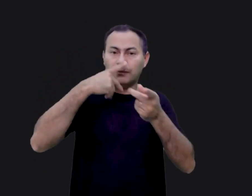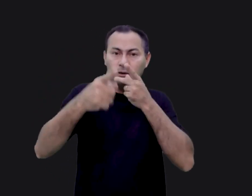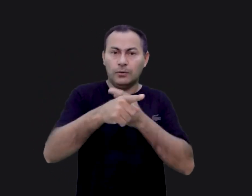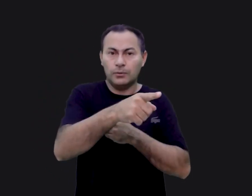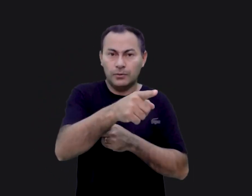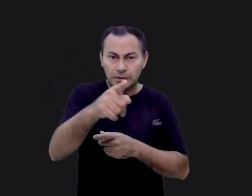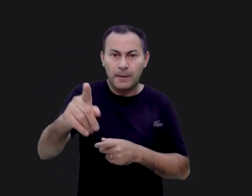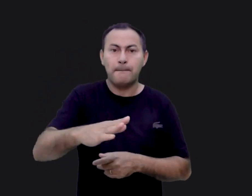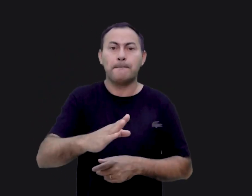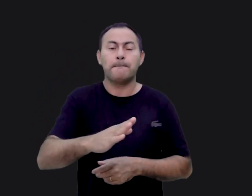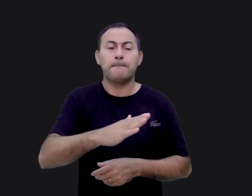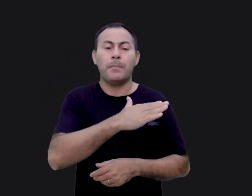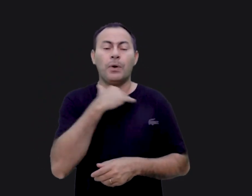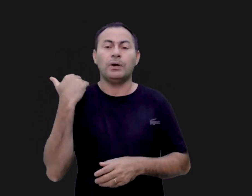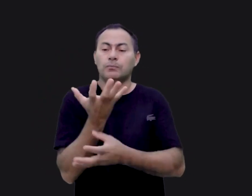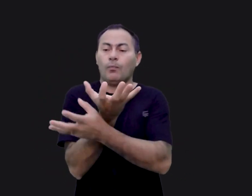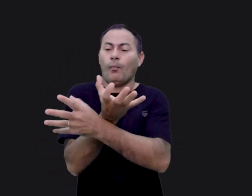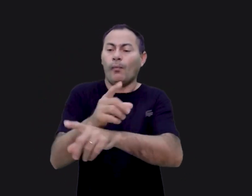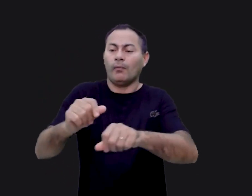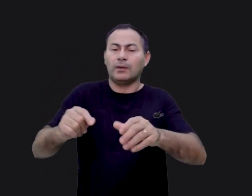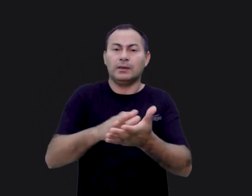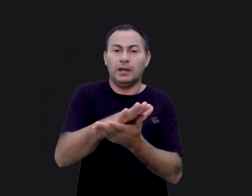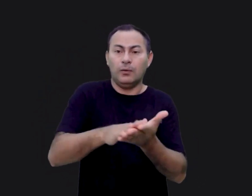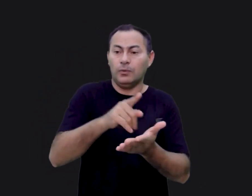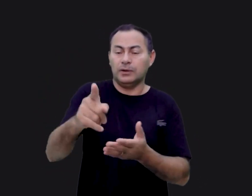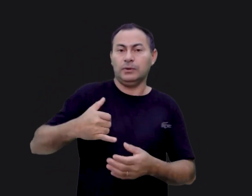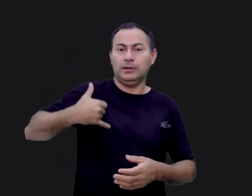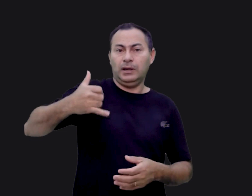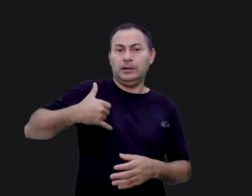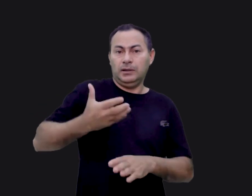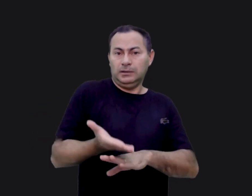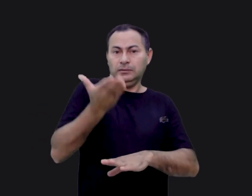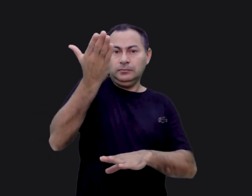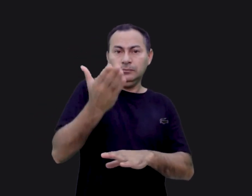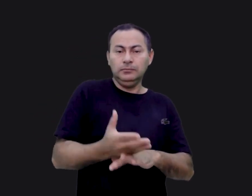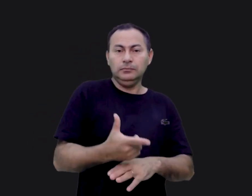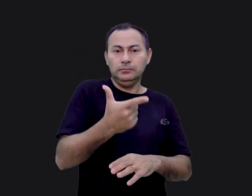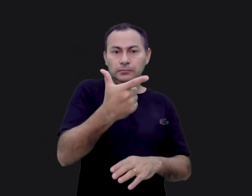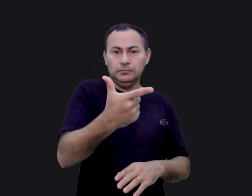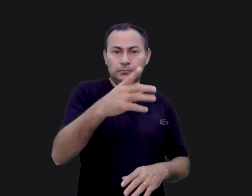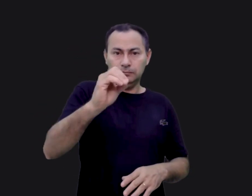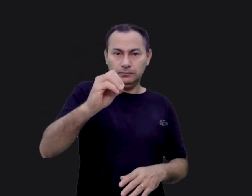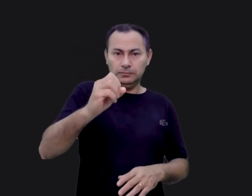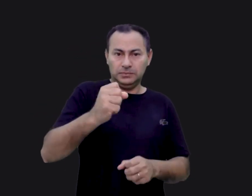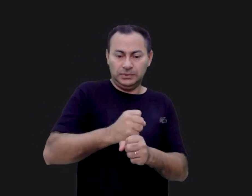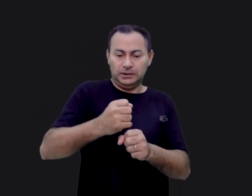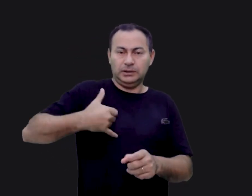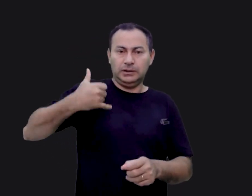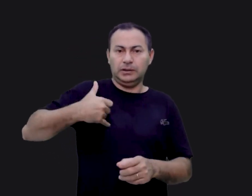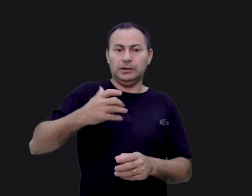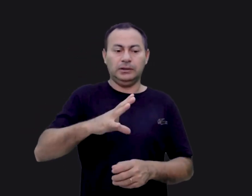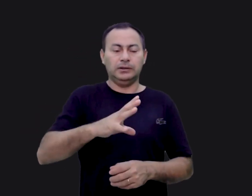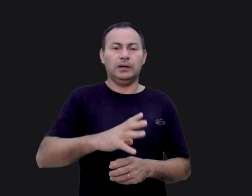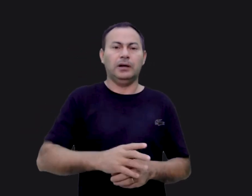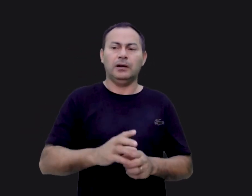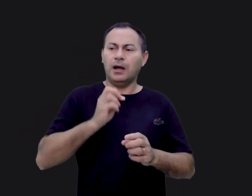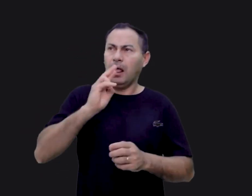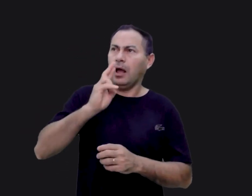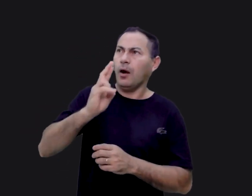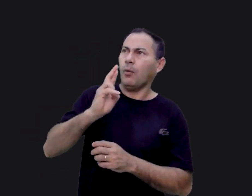disse, vocês morrerão nesse deserto. Nenhum de vocês com idade superior a 20 anos que tenha murmurado